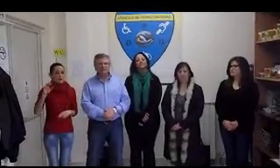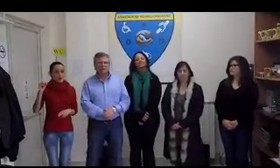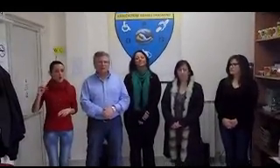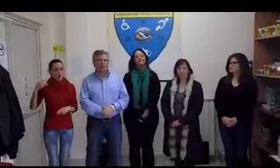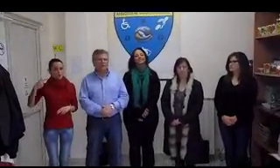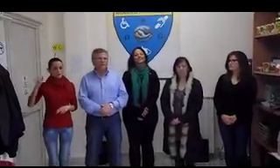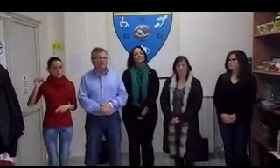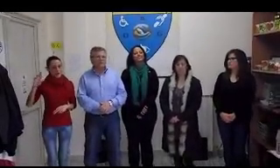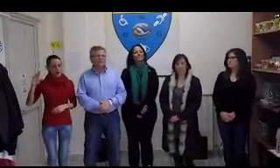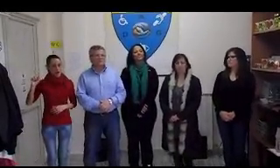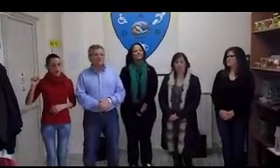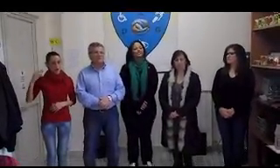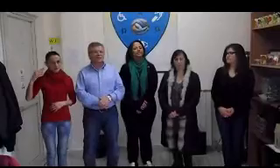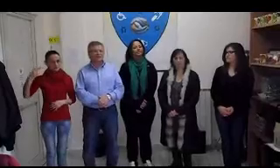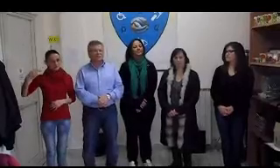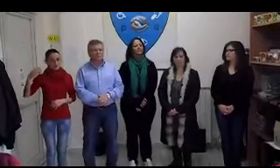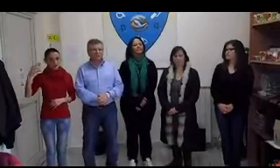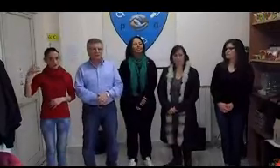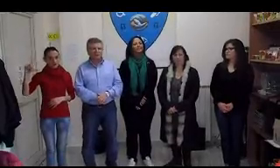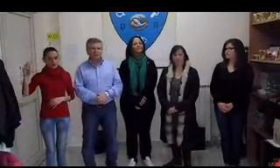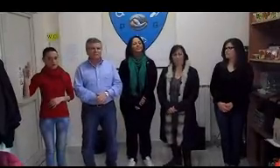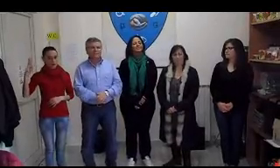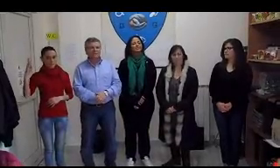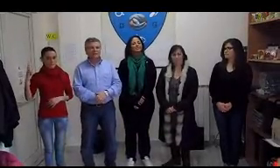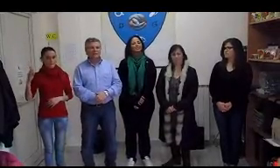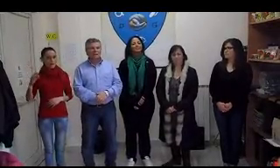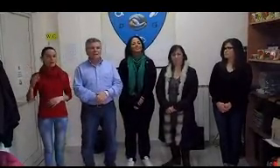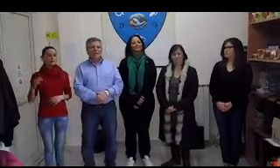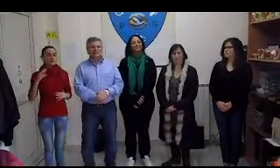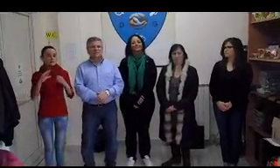Rotaract Club di Castellammare Sorrento,